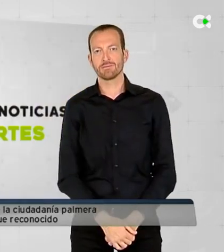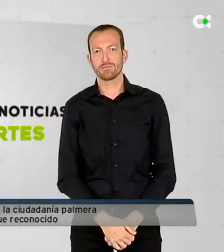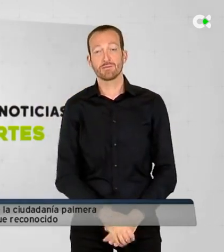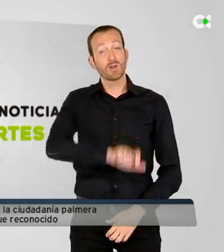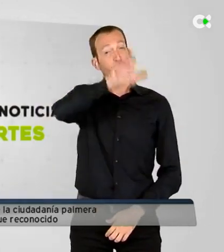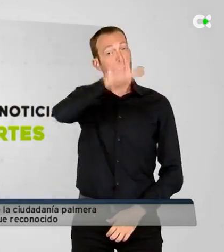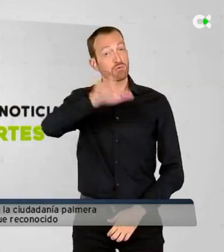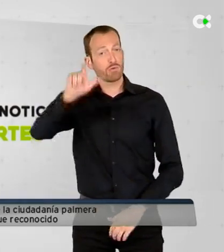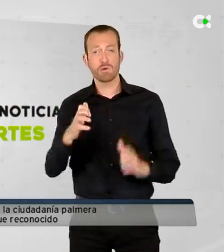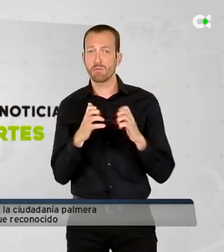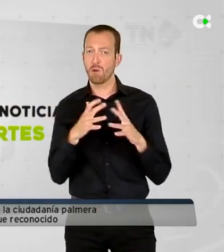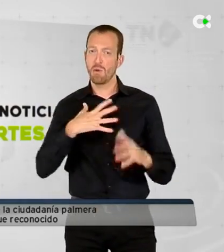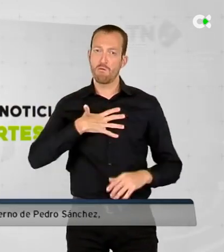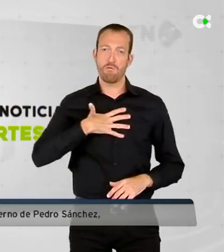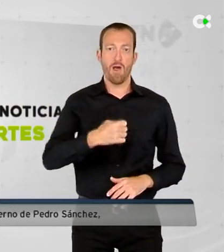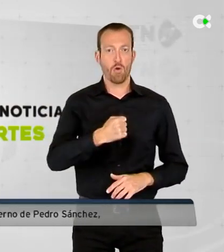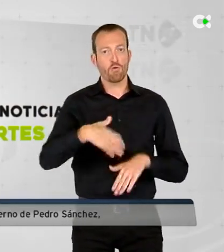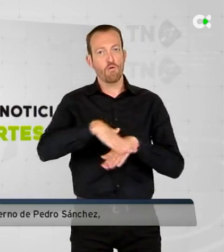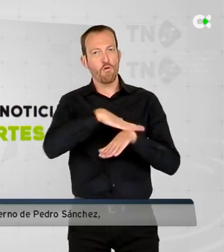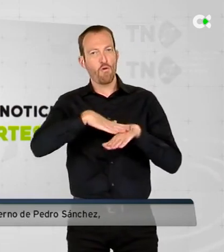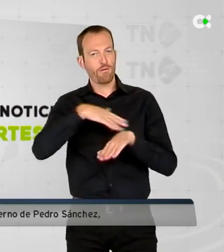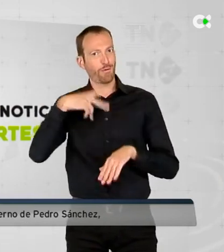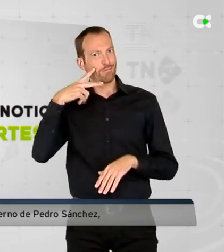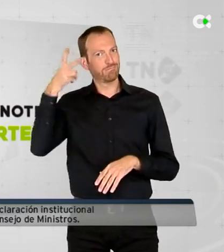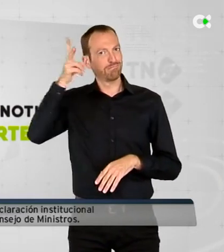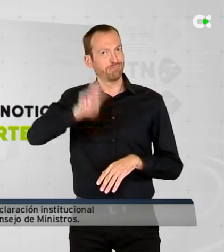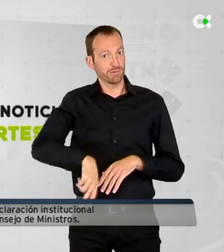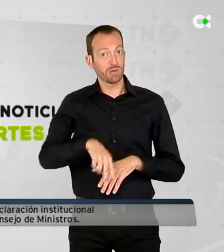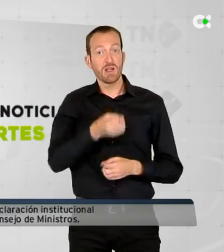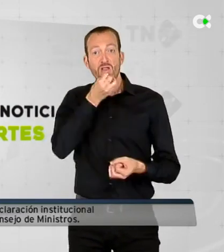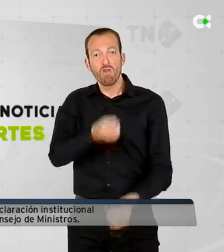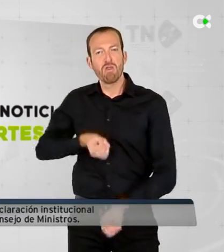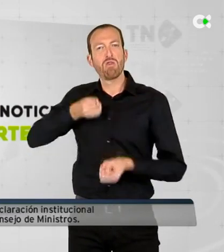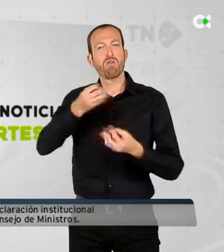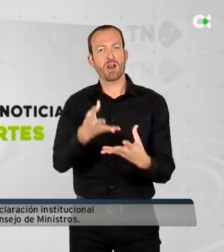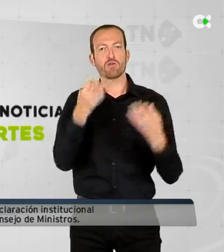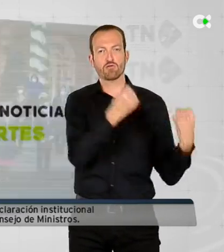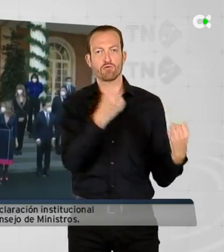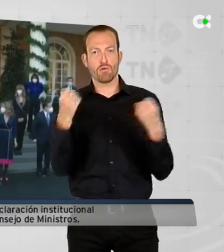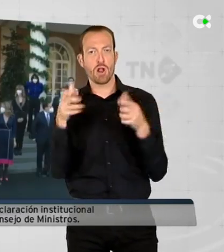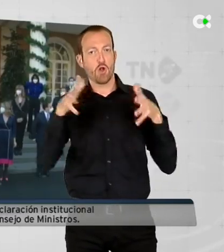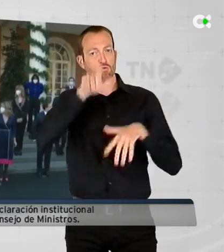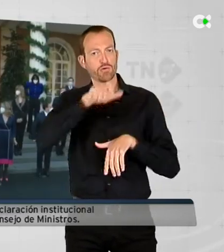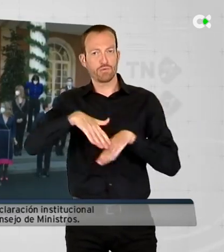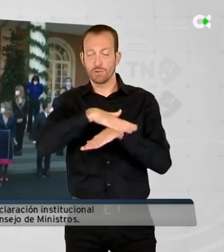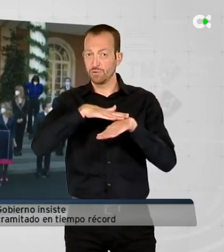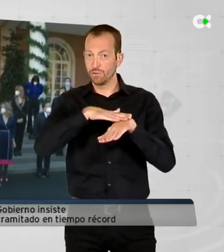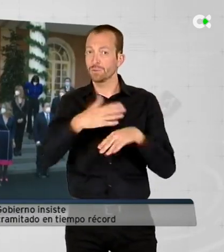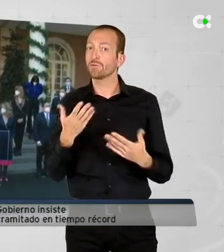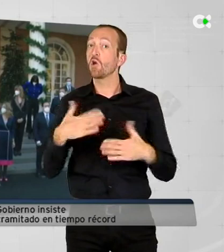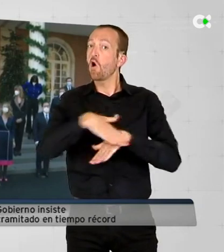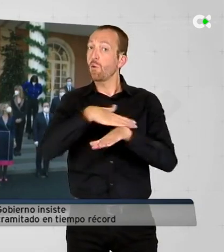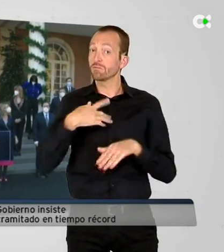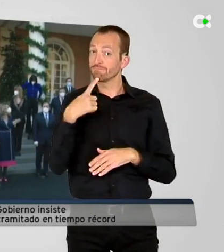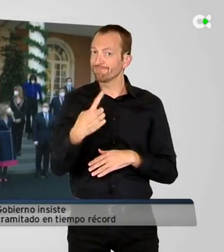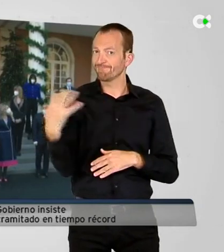El valor de la ciudadanía palmera fue reconocido por el gobierno de Pedro Sánchez en una declaración institucional del Consejo de Ministros. El gobierno